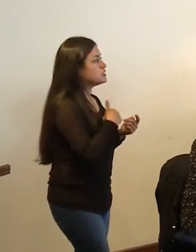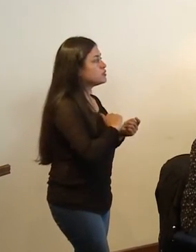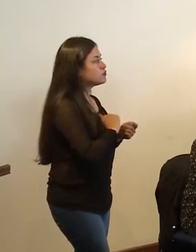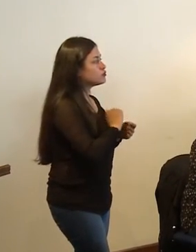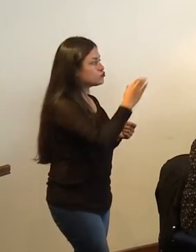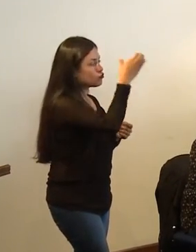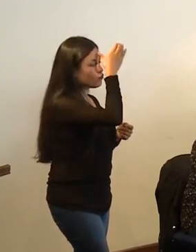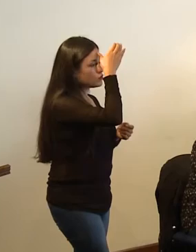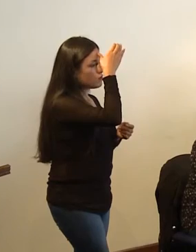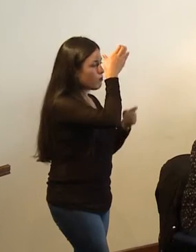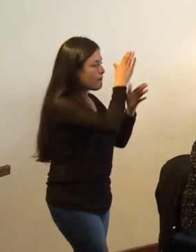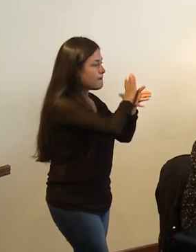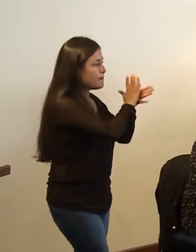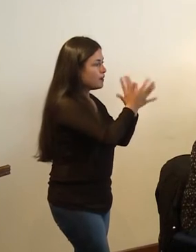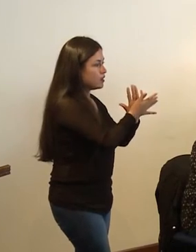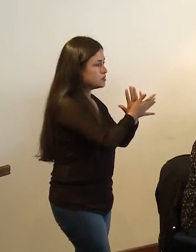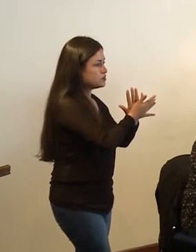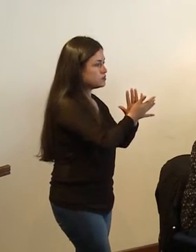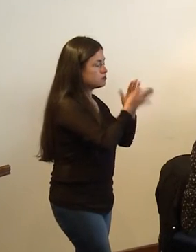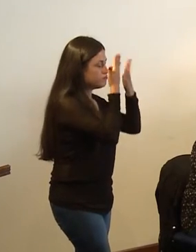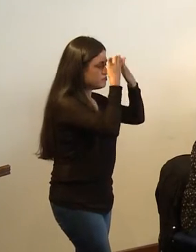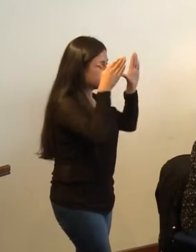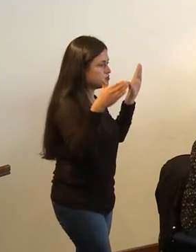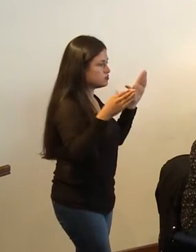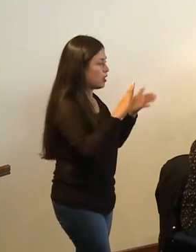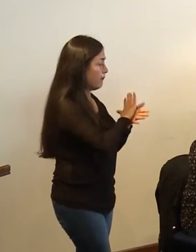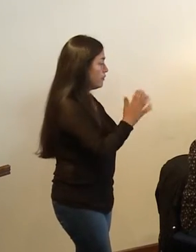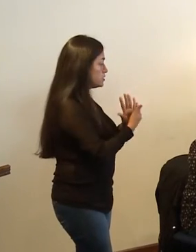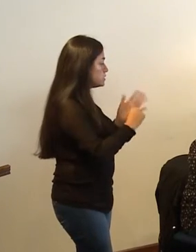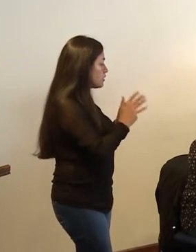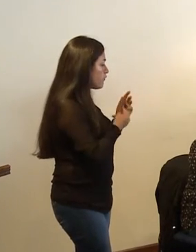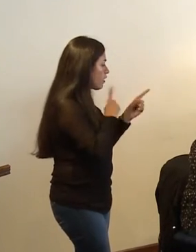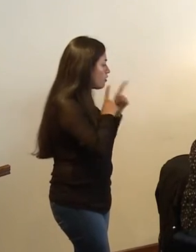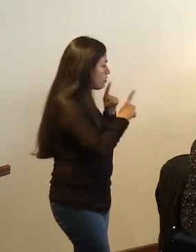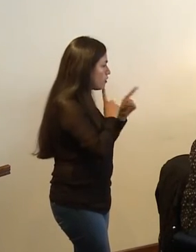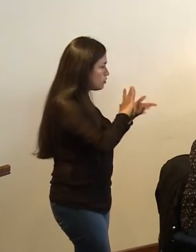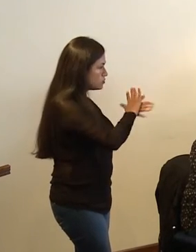una concepción de paz que no se limita